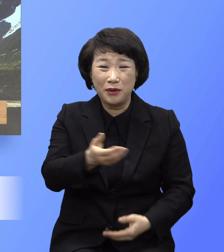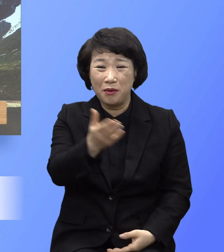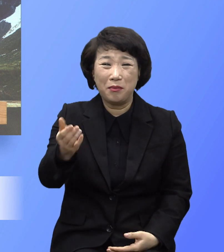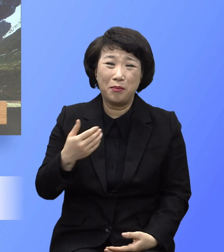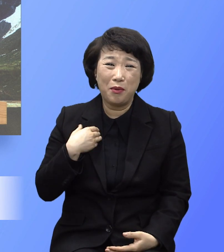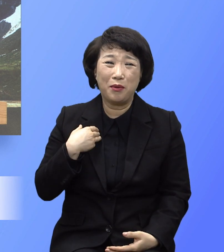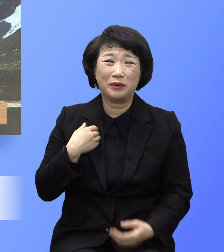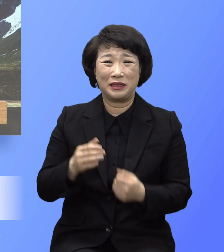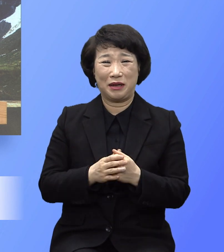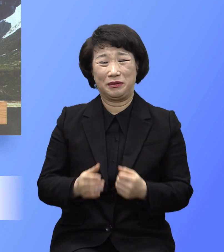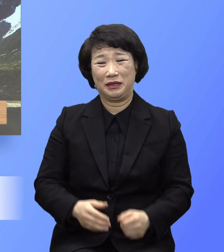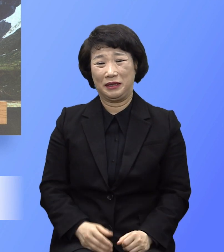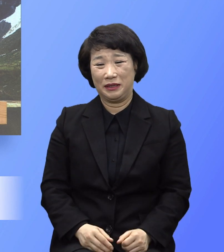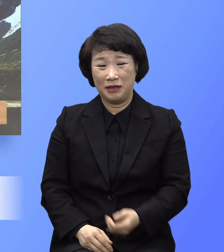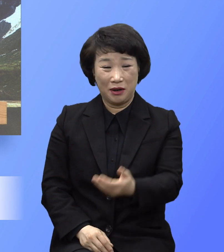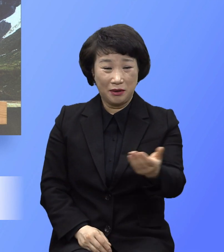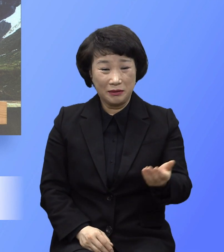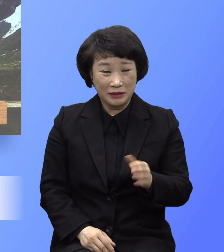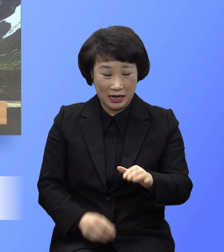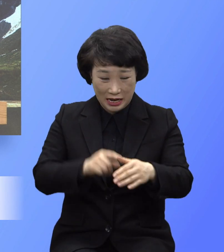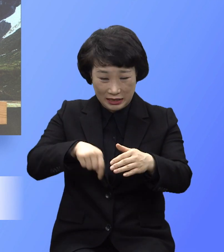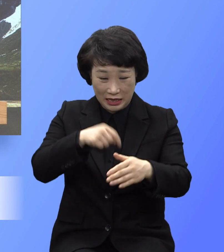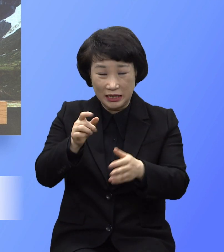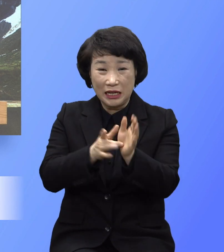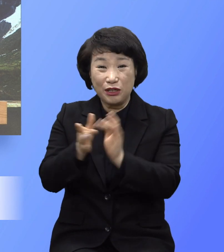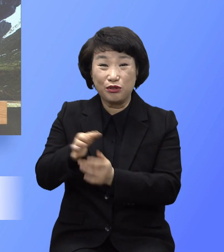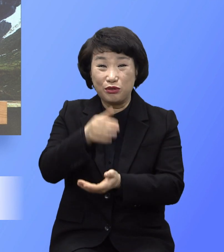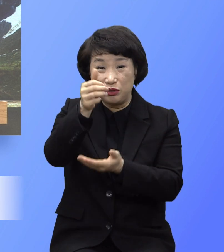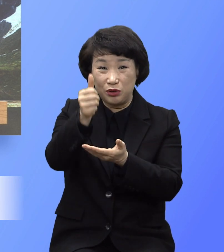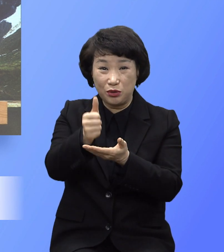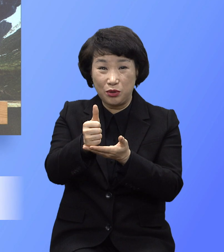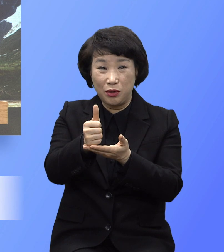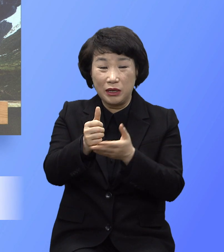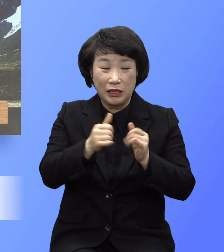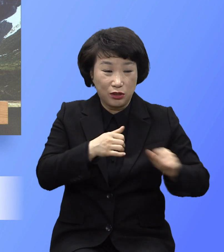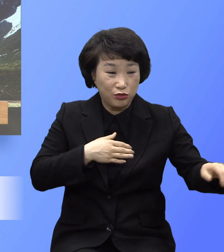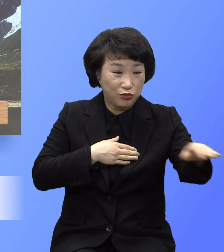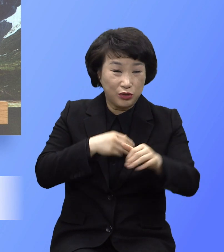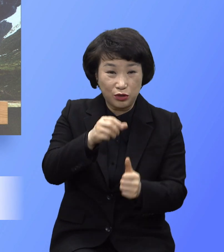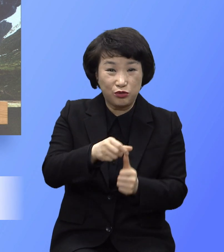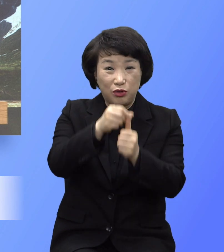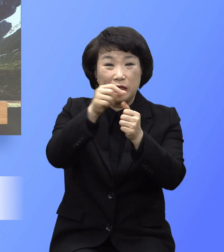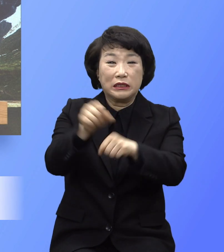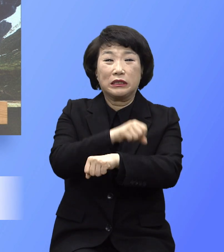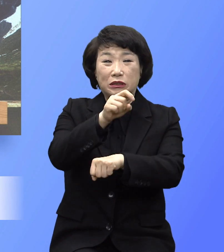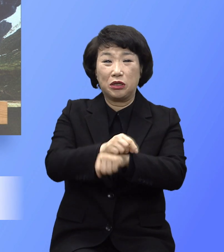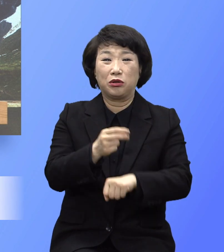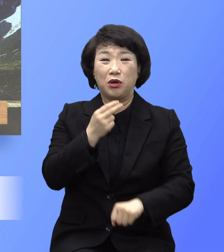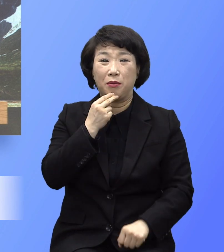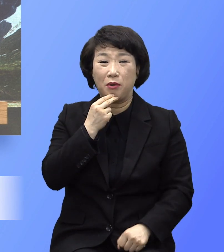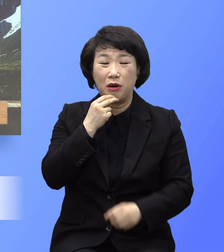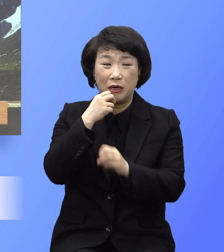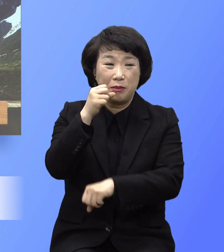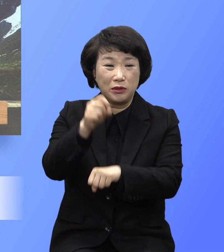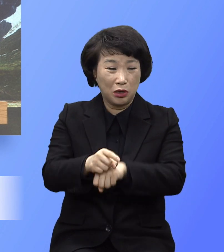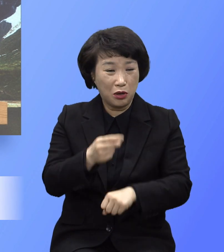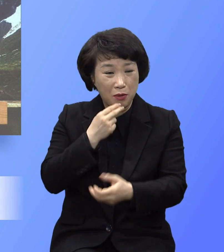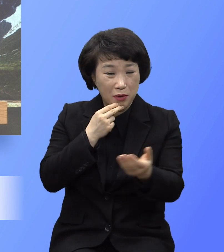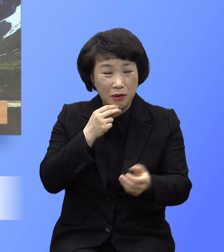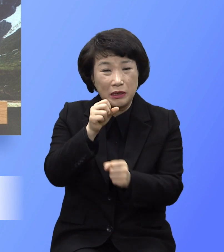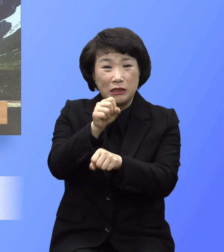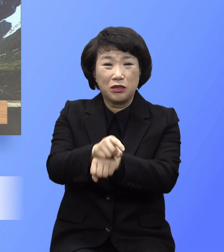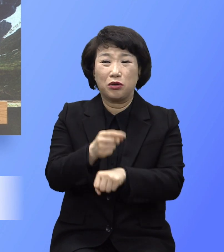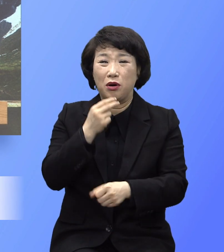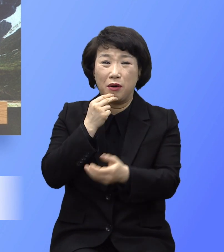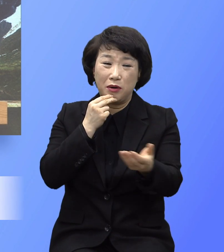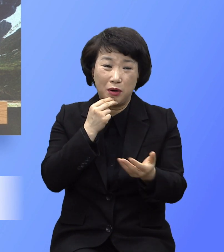무엇인가를 모르는 사람이요, 여러분 속에는 예수 그리스도의 인류 구원에 대한 특성도 없고 근성도 없고